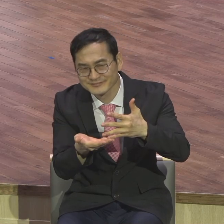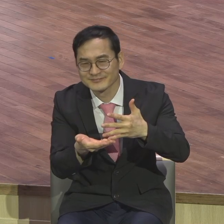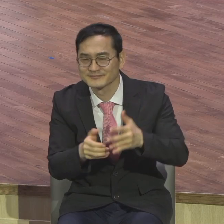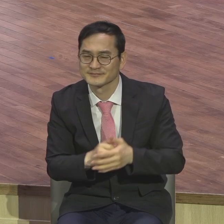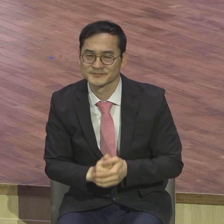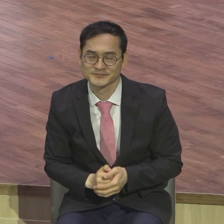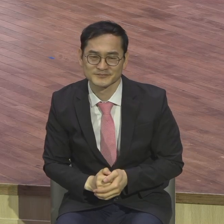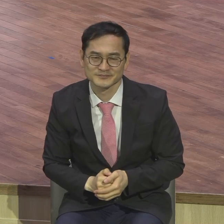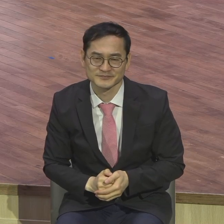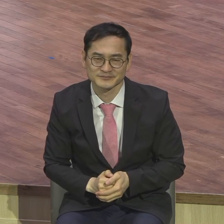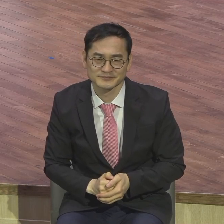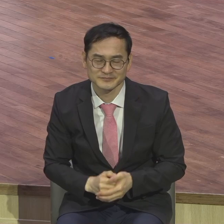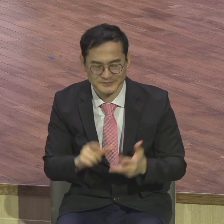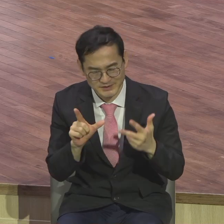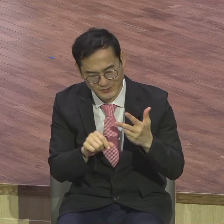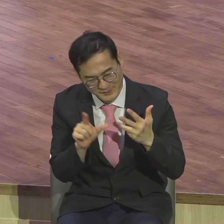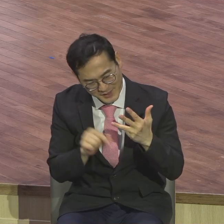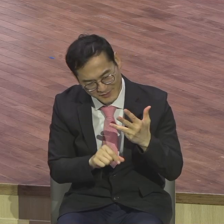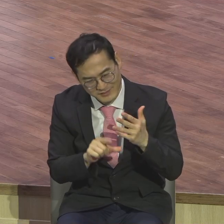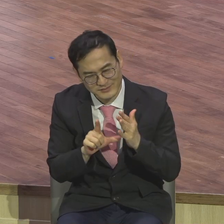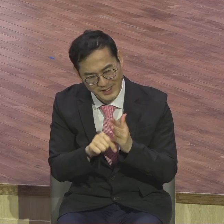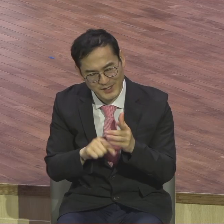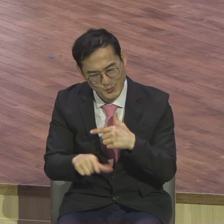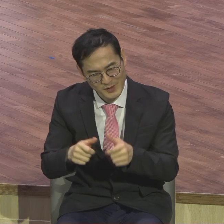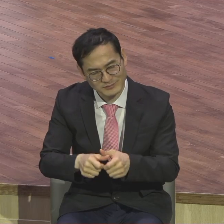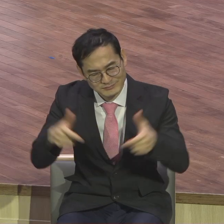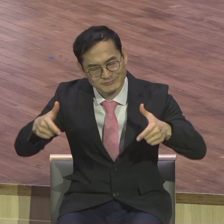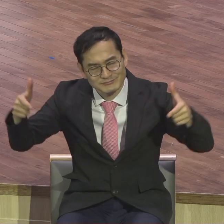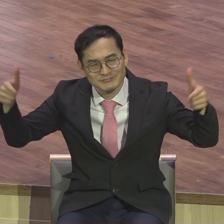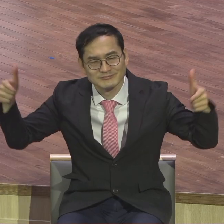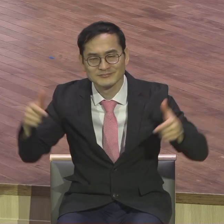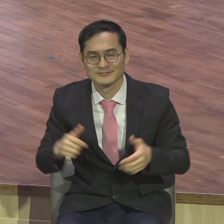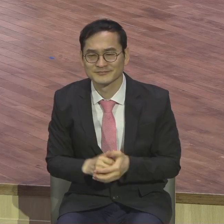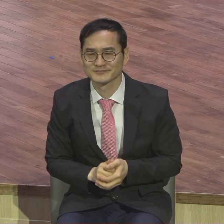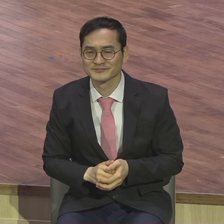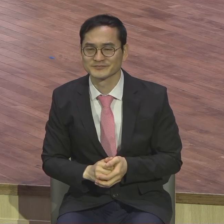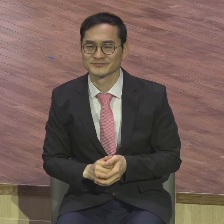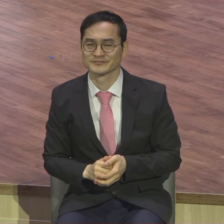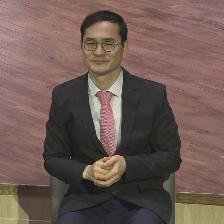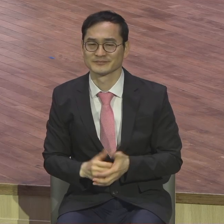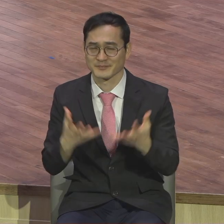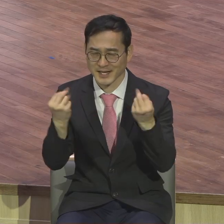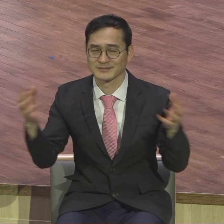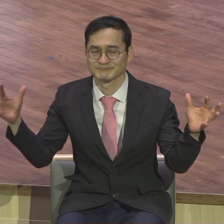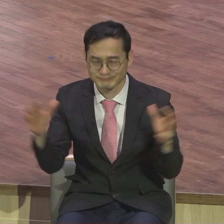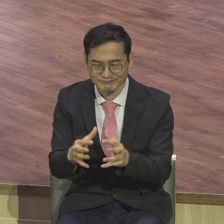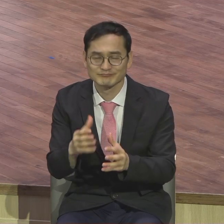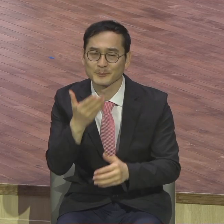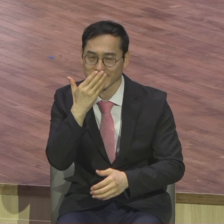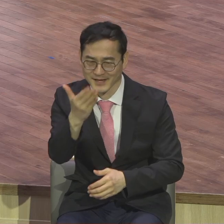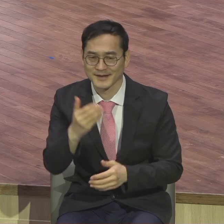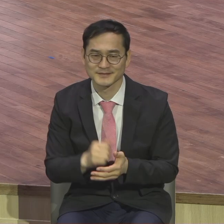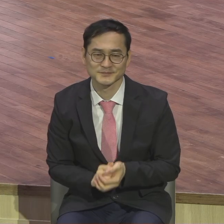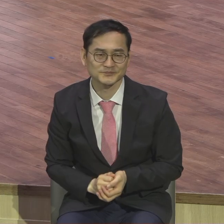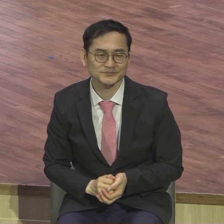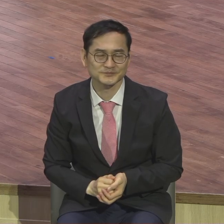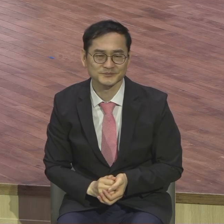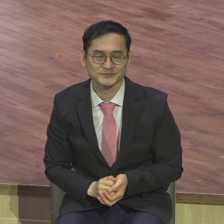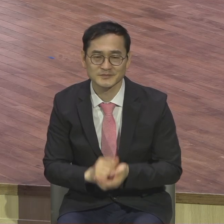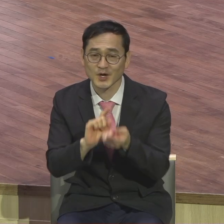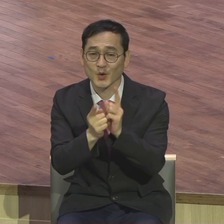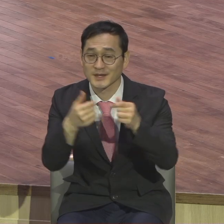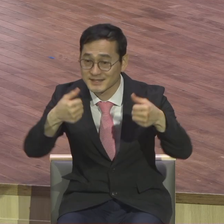아마 8월 7, 8월 되면 좀 자유롭게 회복이 되지 않겠나 싶습니다. 서로 우리 다 같이